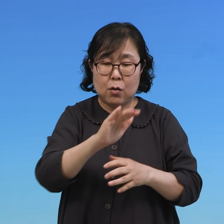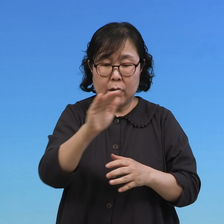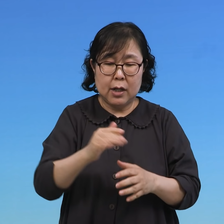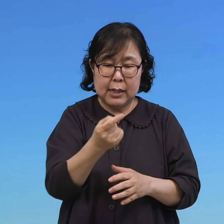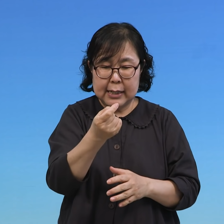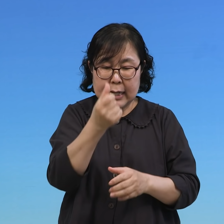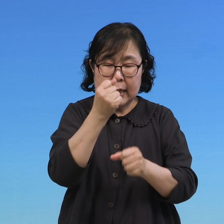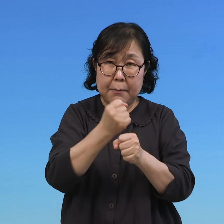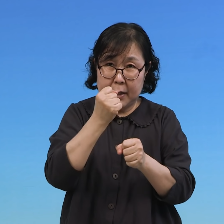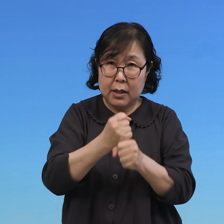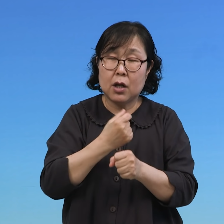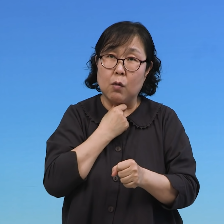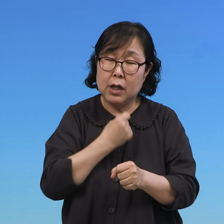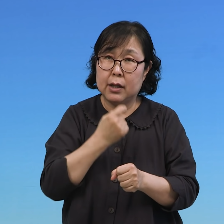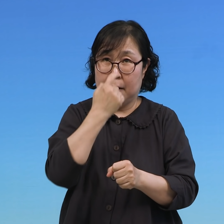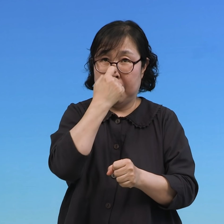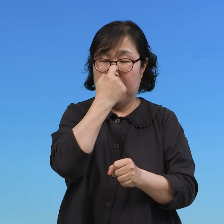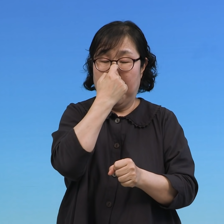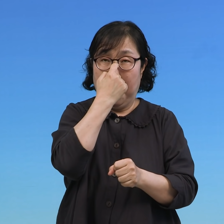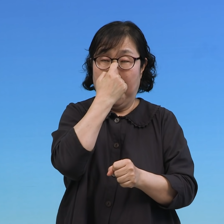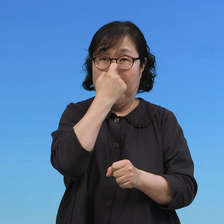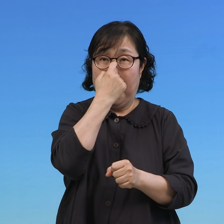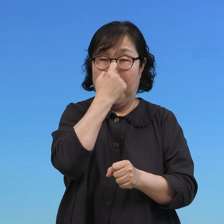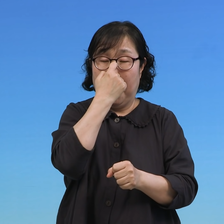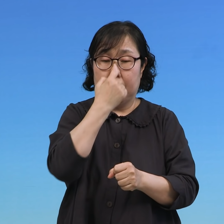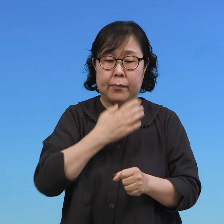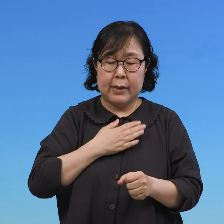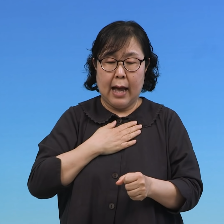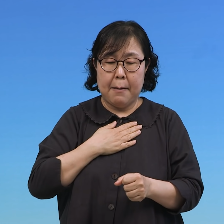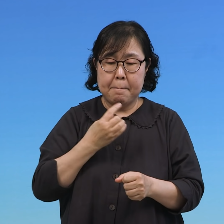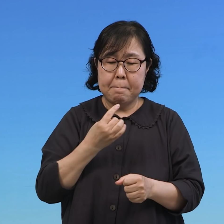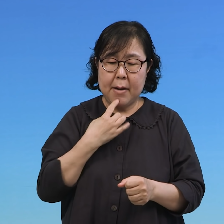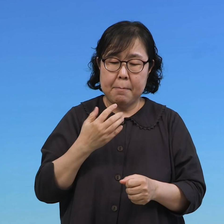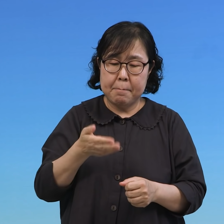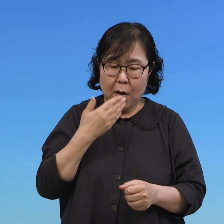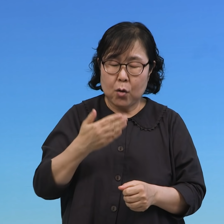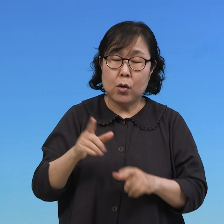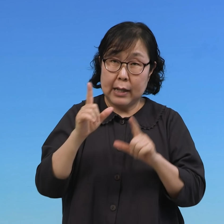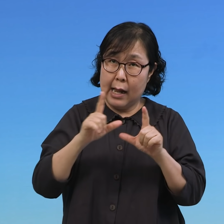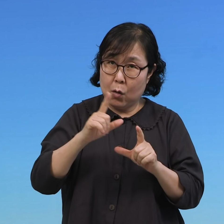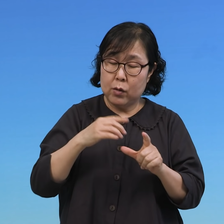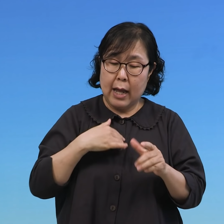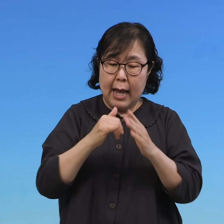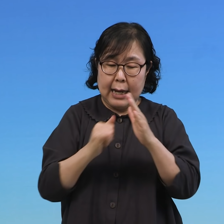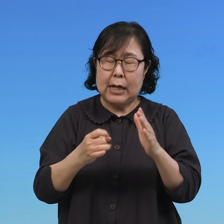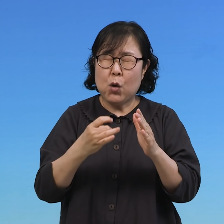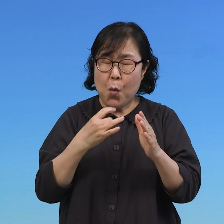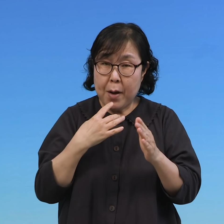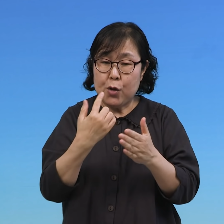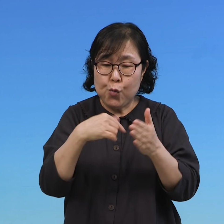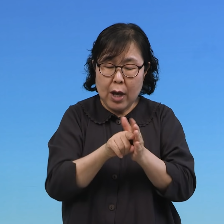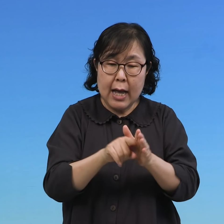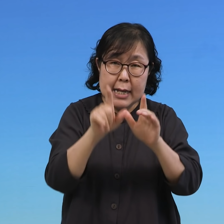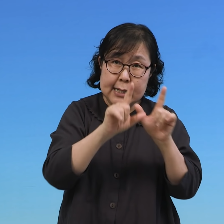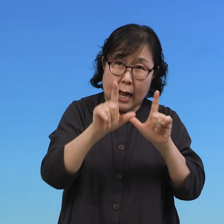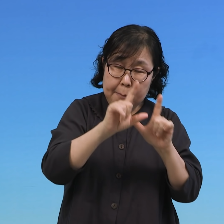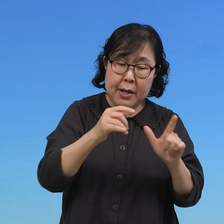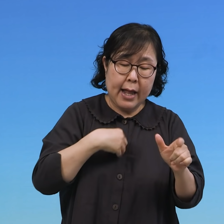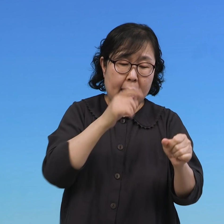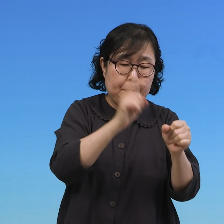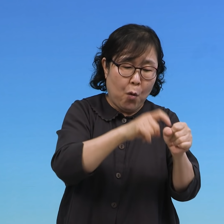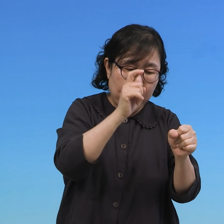세상은 자꾸 우리를 작게 만들려고 한다. 겨우내 한 몸 먹고 살고 내 한 가족 먹여 살리는 삶이